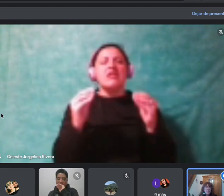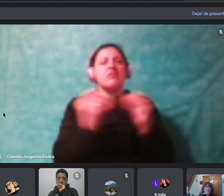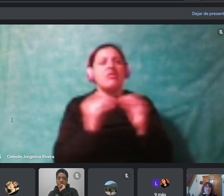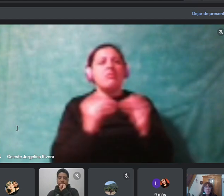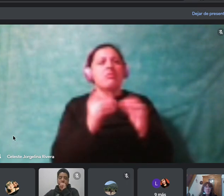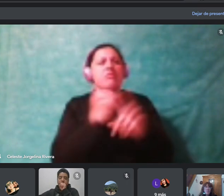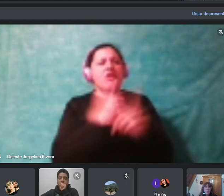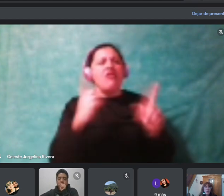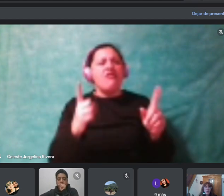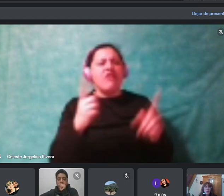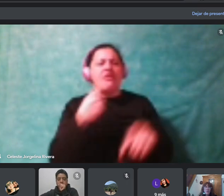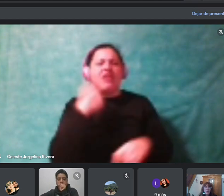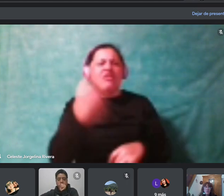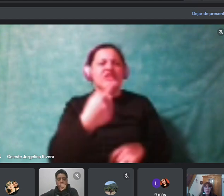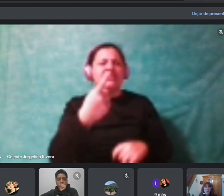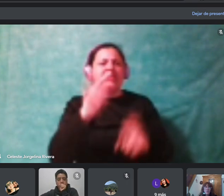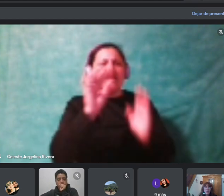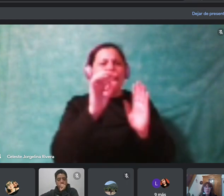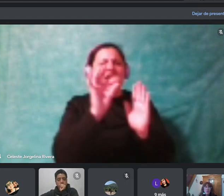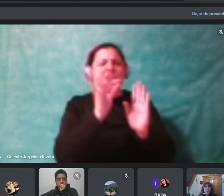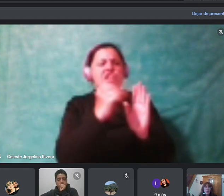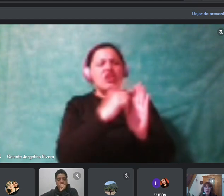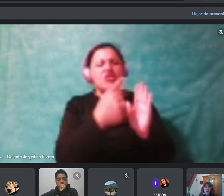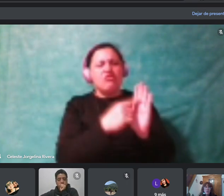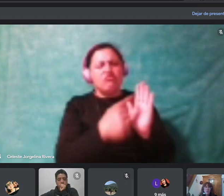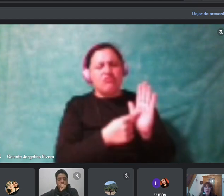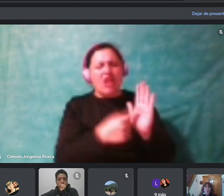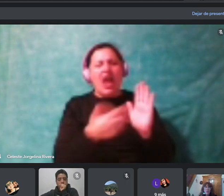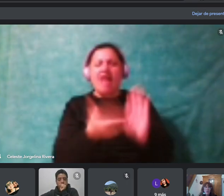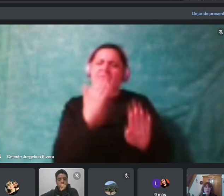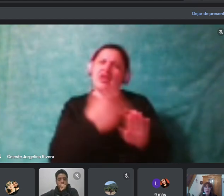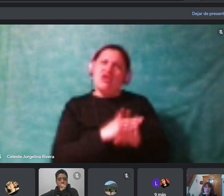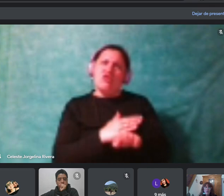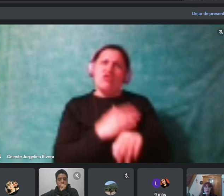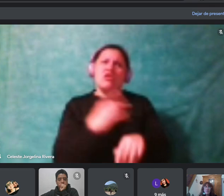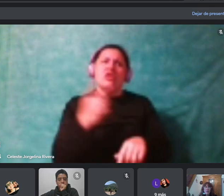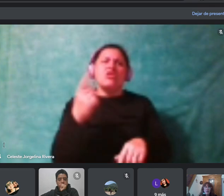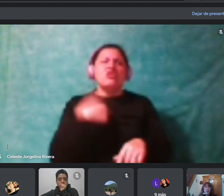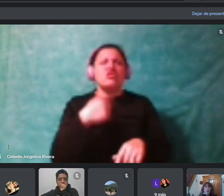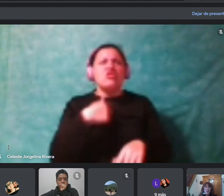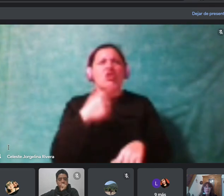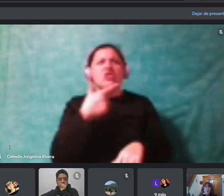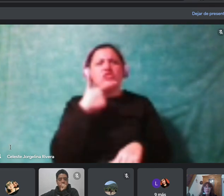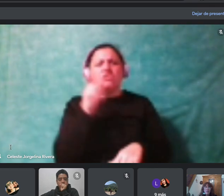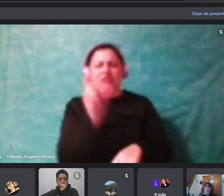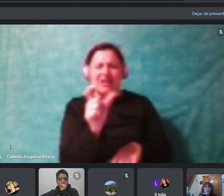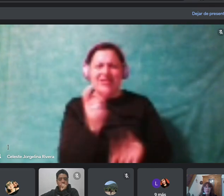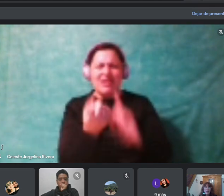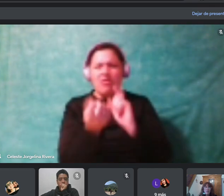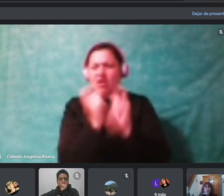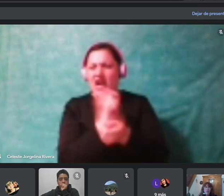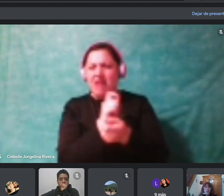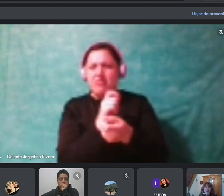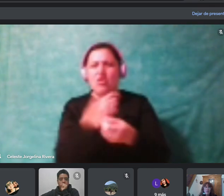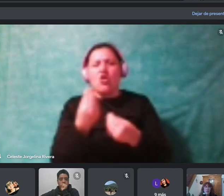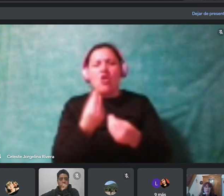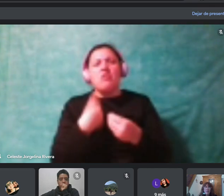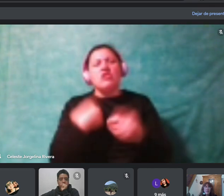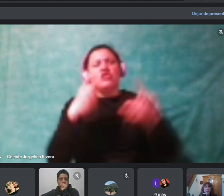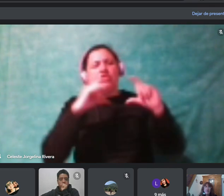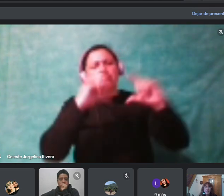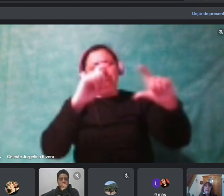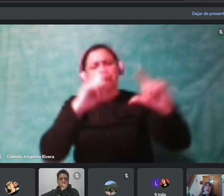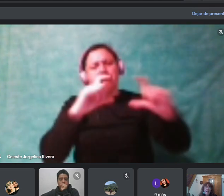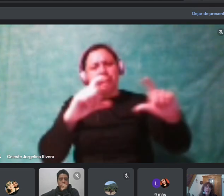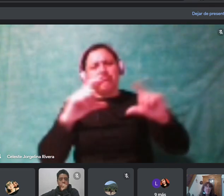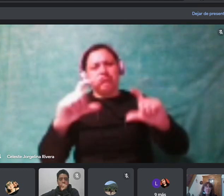enumeración anterior, si yo los convierto en sustantivo, sí. Encerraría entre corchetes cada una de esas